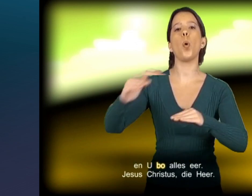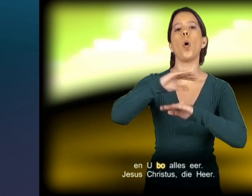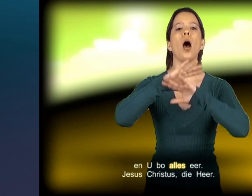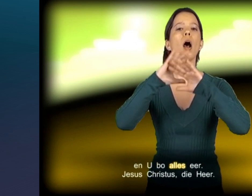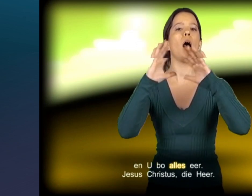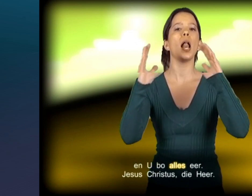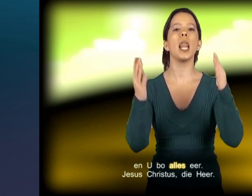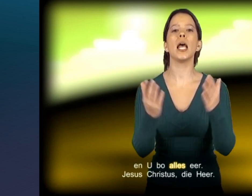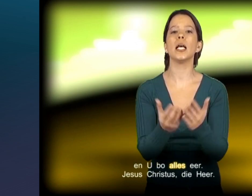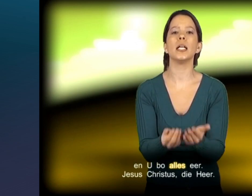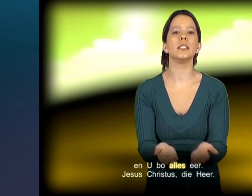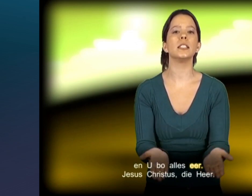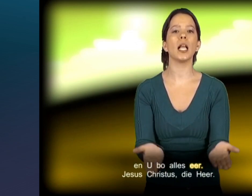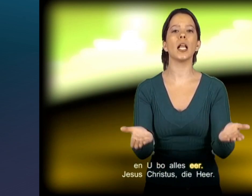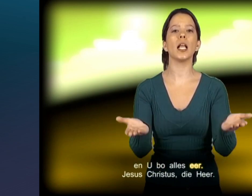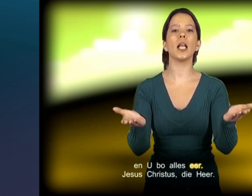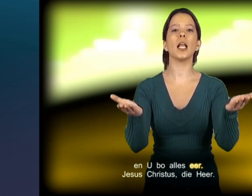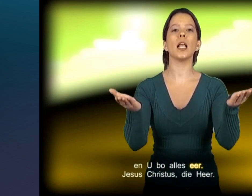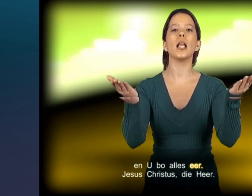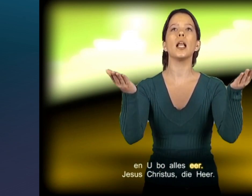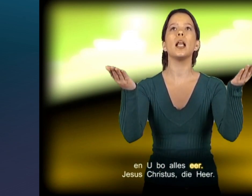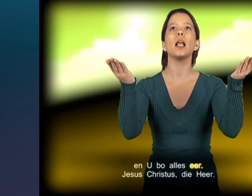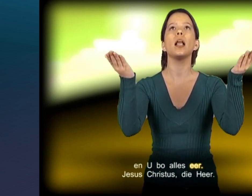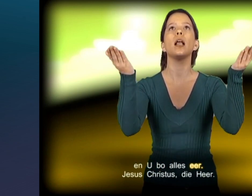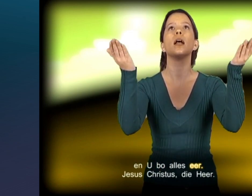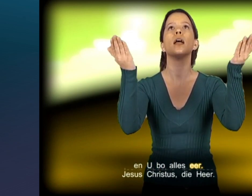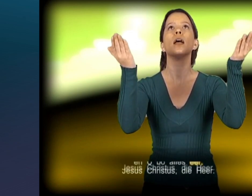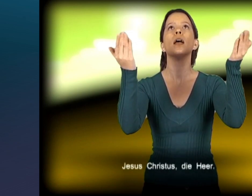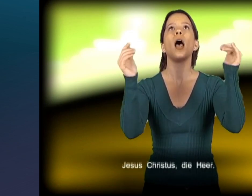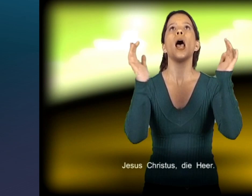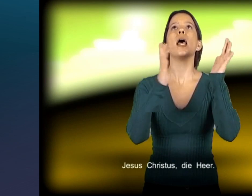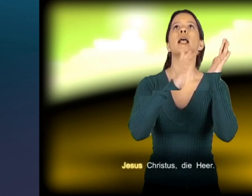moet alles eer.